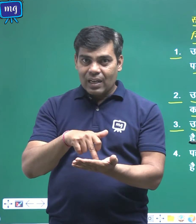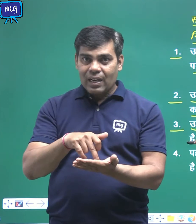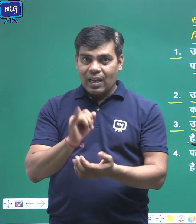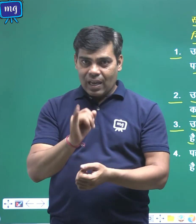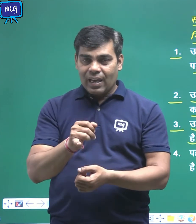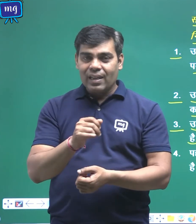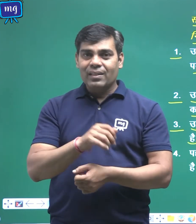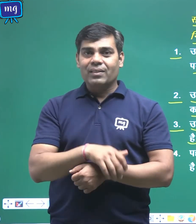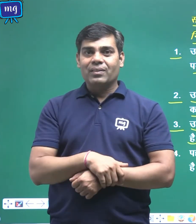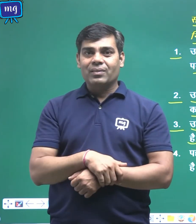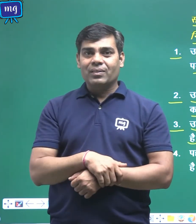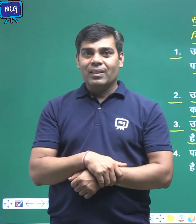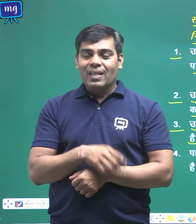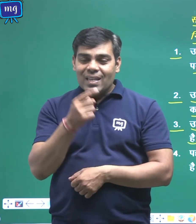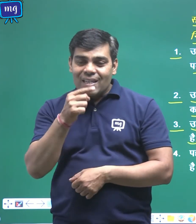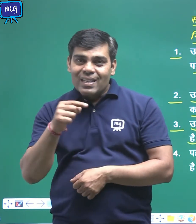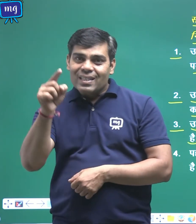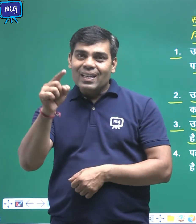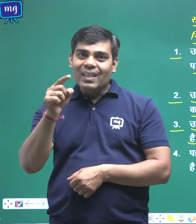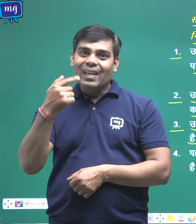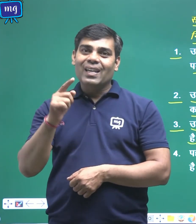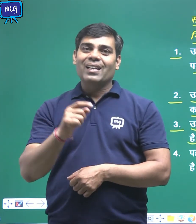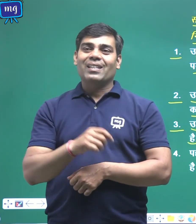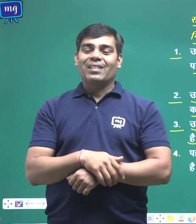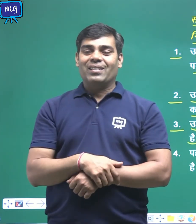है। सही है।